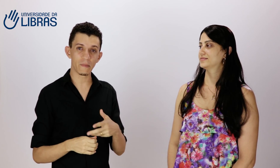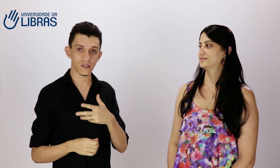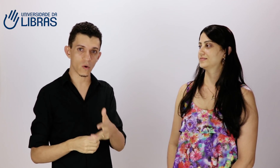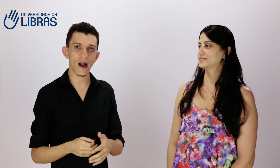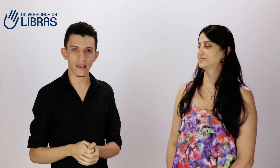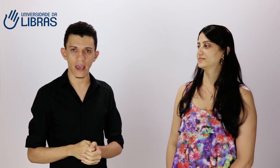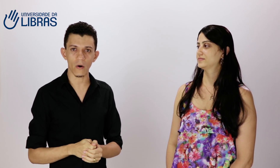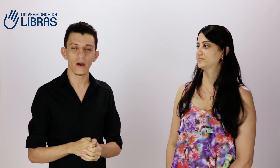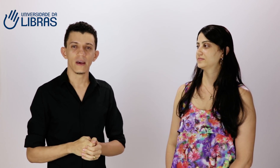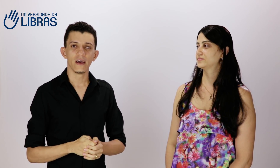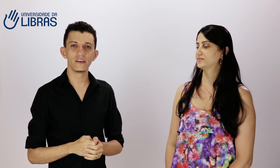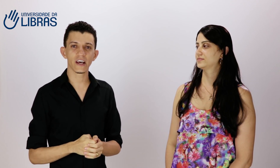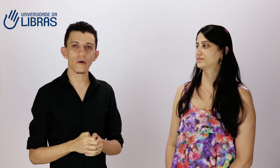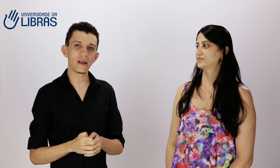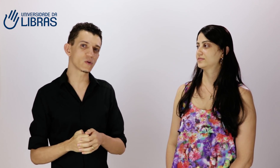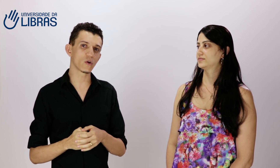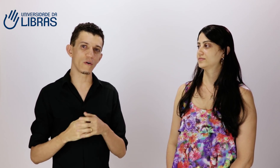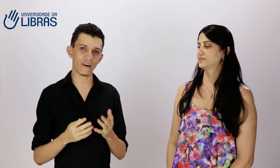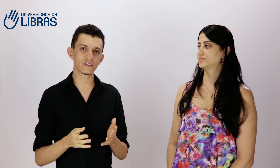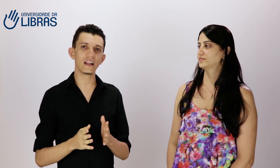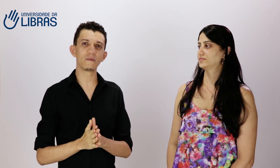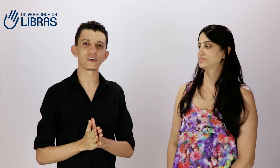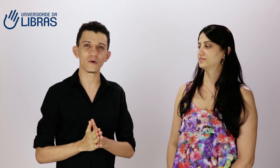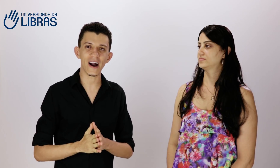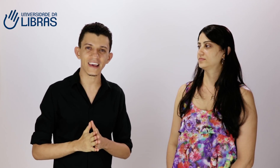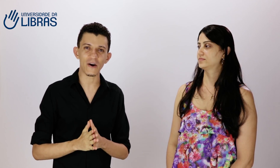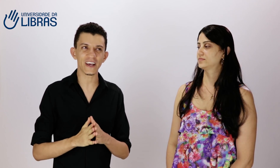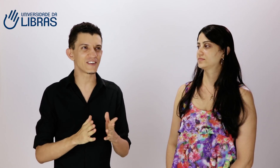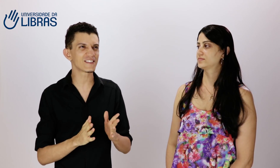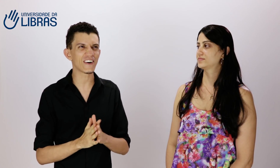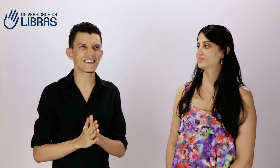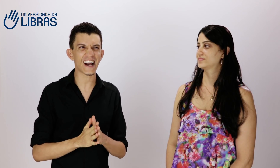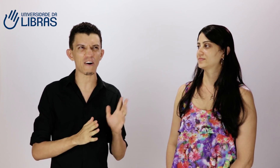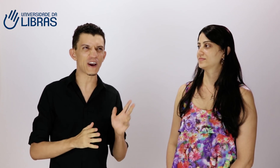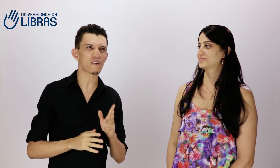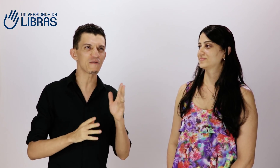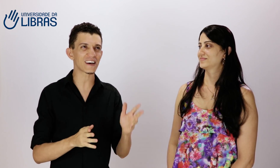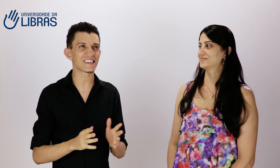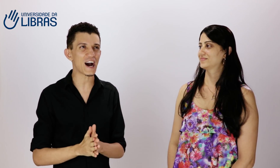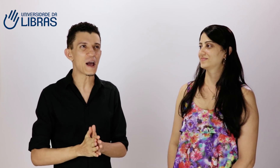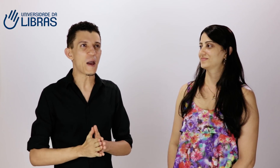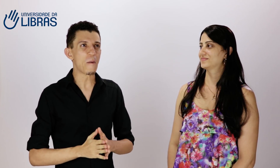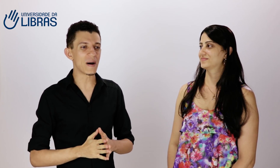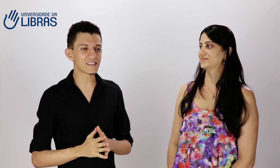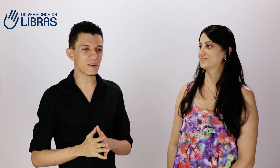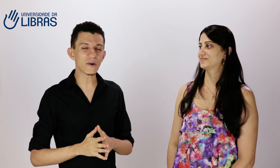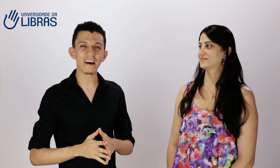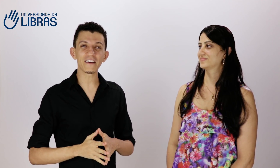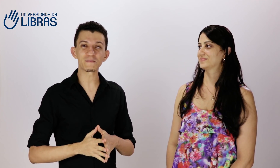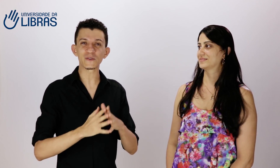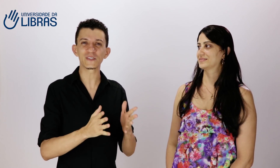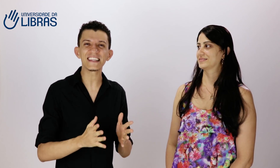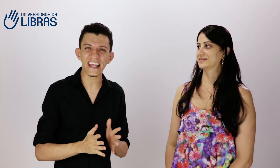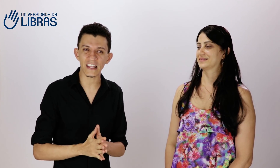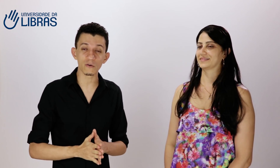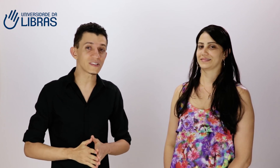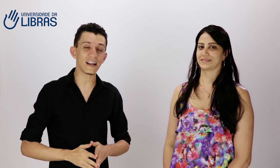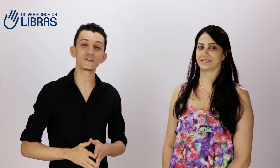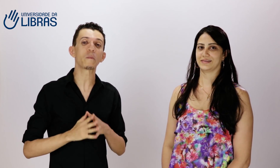Libras com Raquel, e geralmente quando eu converso em Libras com Raquel, que às vezes fala assim, eu quero conversar, mas eu não quero que as pessoas entendam, eu sinalizo